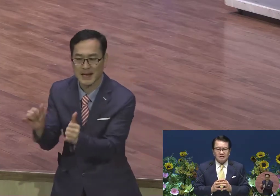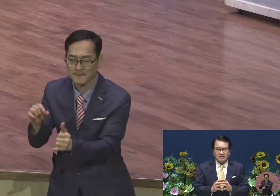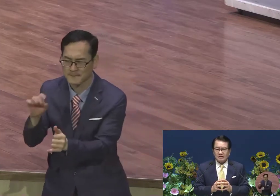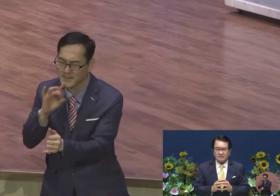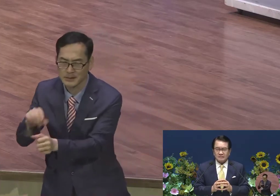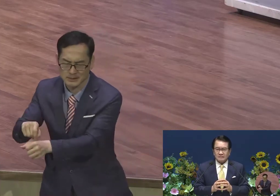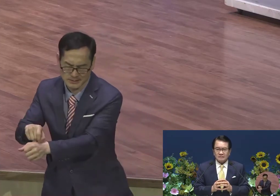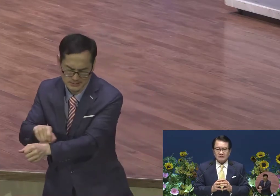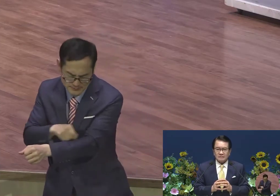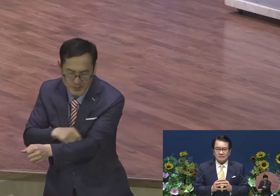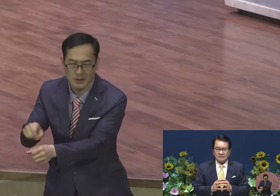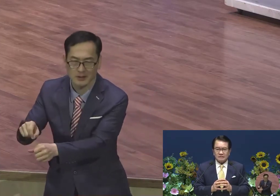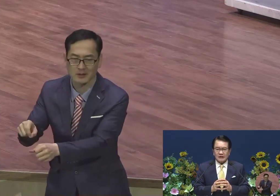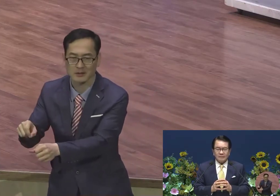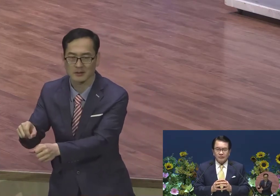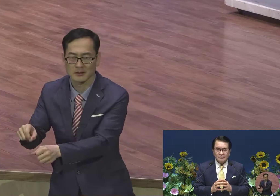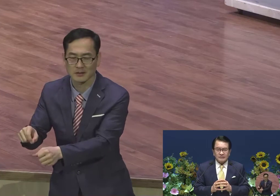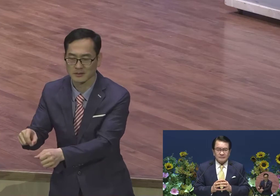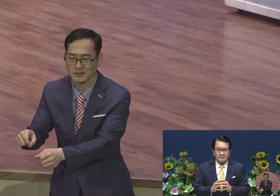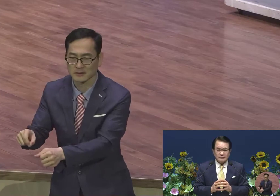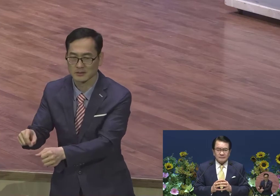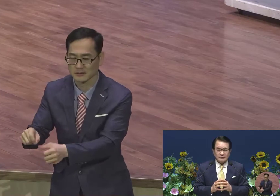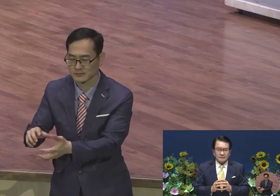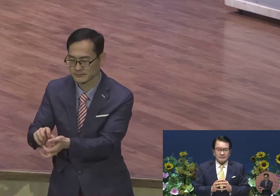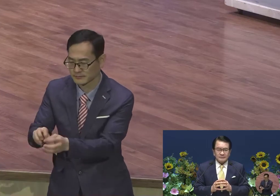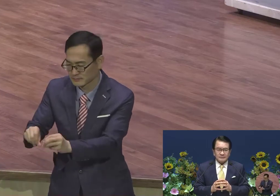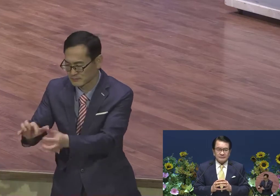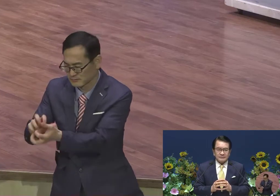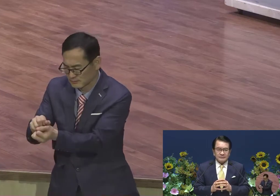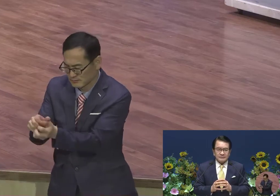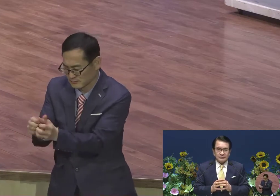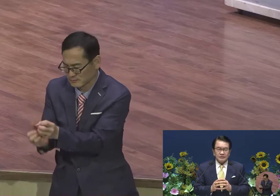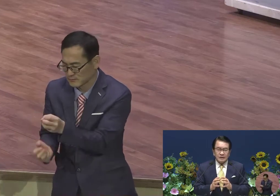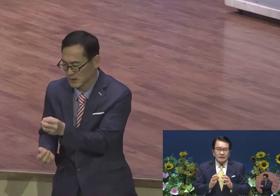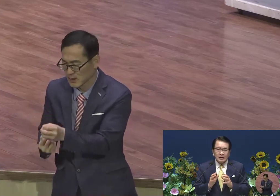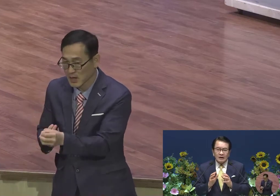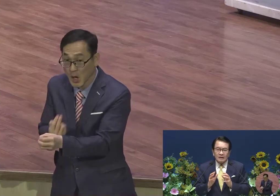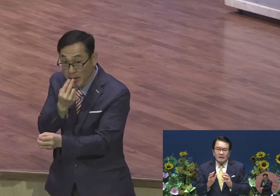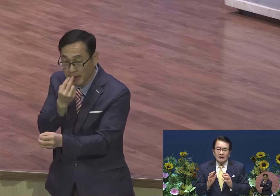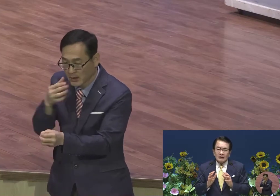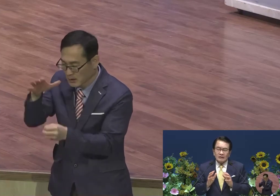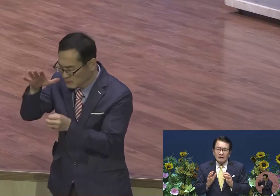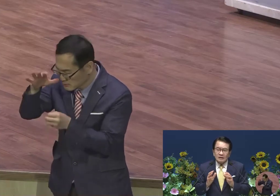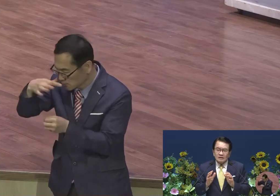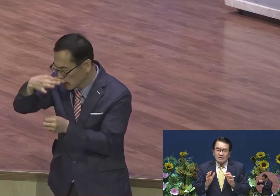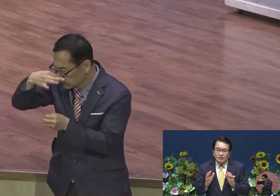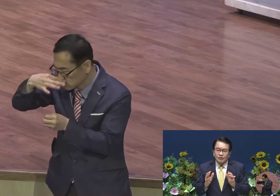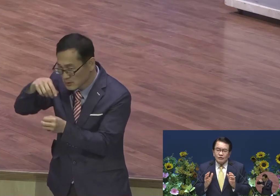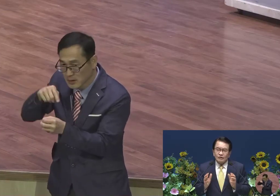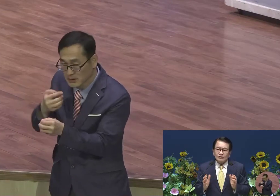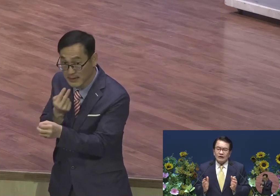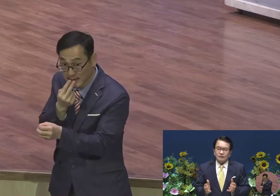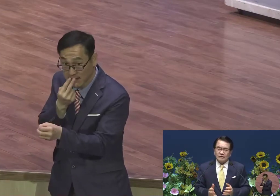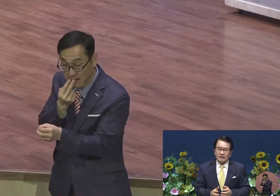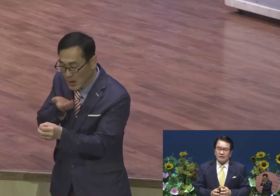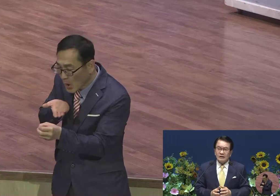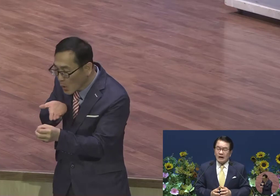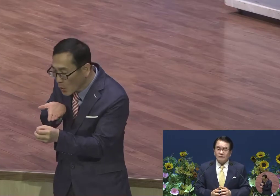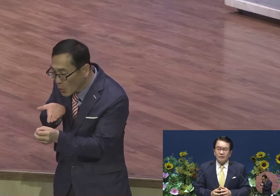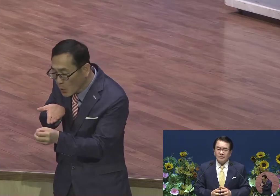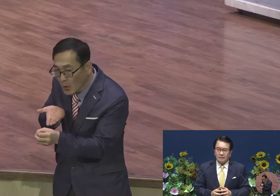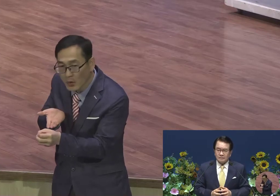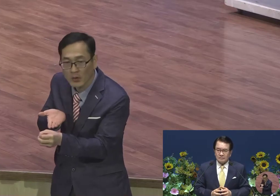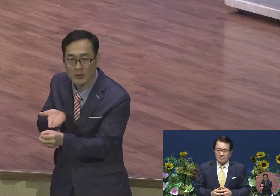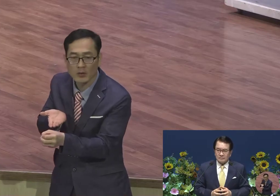전능자세요. 안 보이세요. 그런데 인간을 영적 존재로 창조했다.